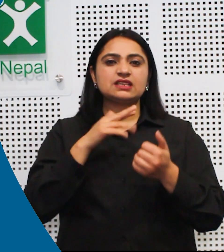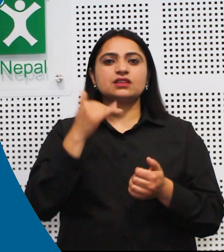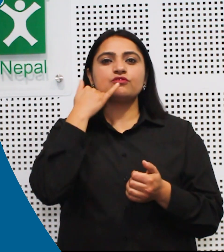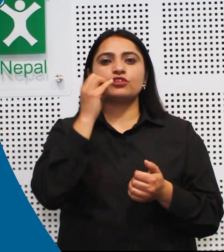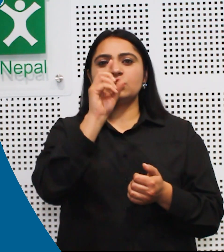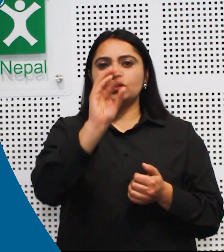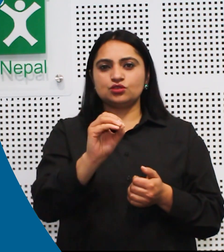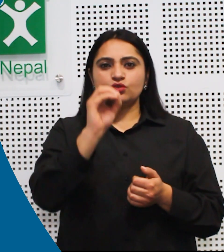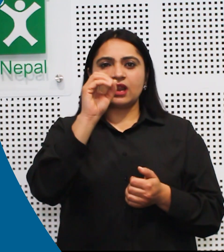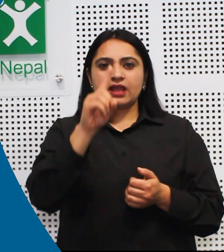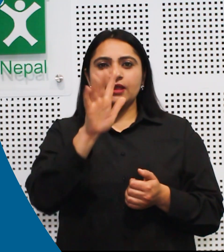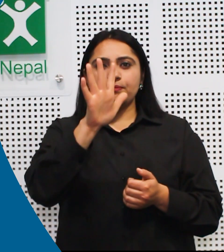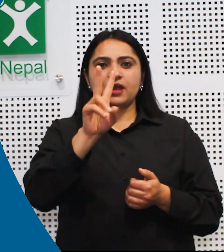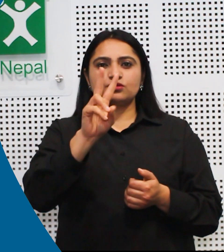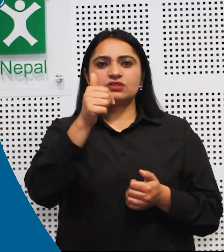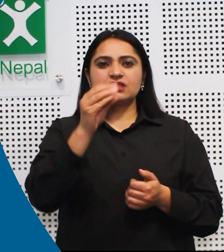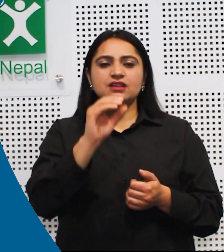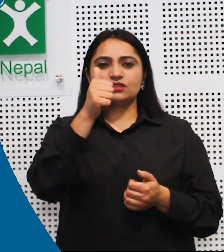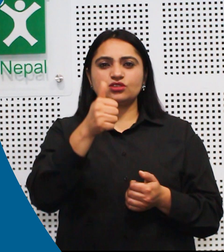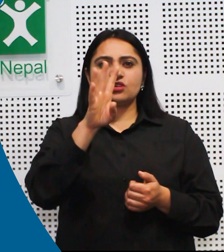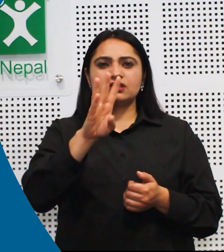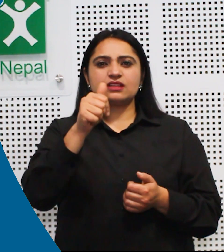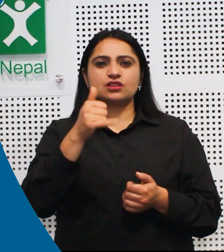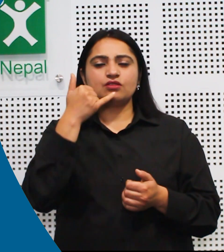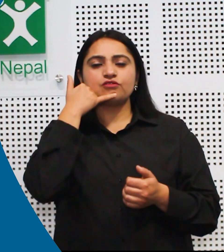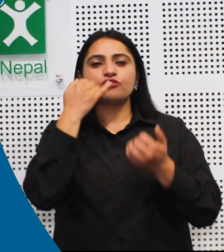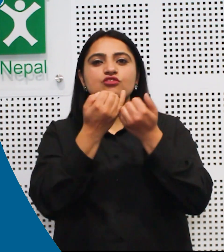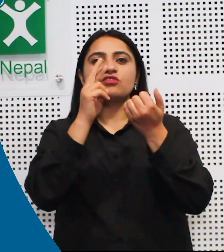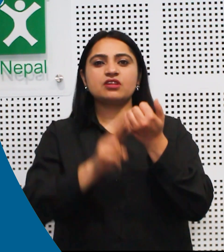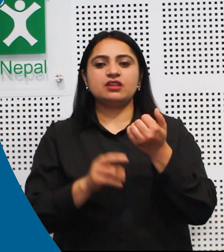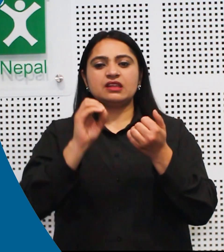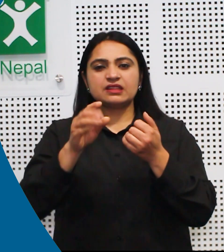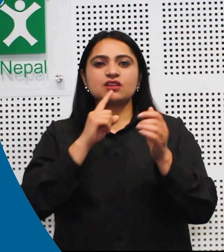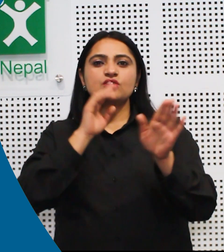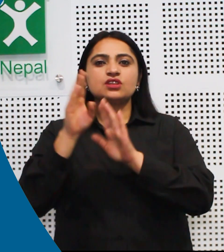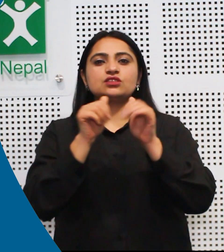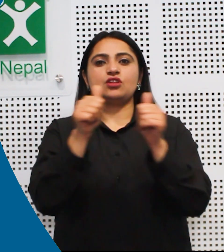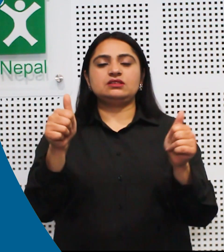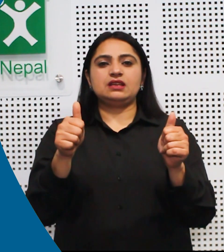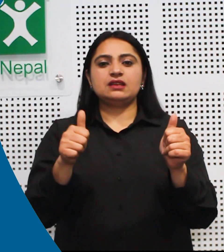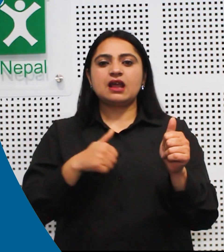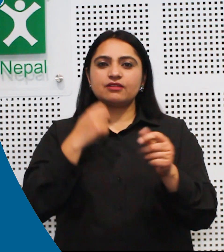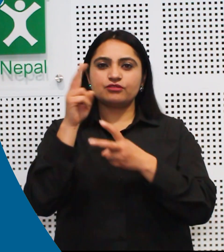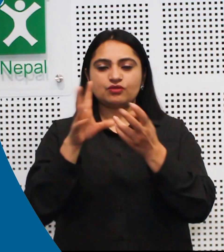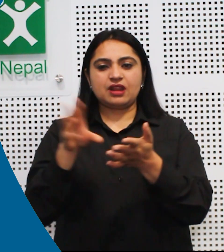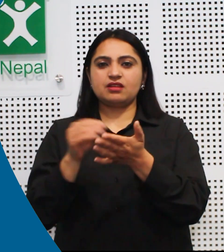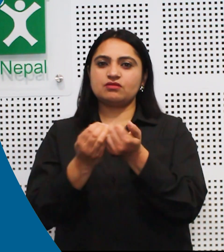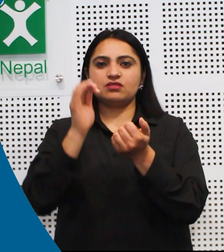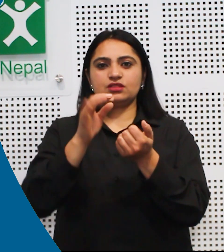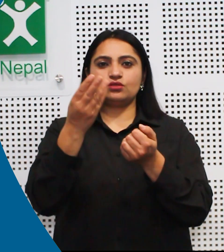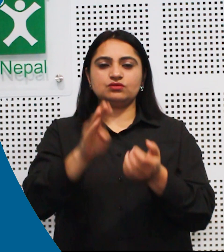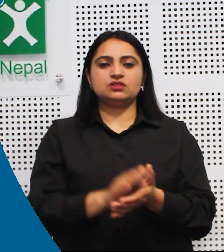नम्बर 01 52 60 646 मा फोन गरेर दिइएको निर्देशनअनुसार रेकर्ड गराउन